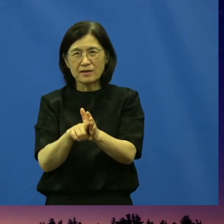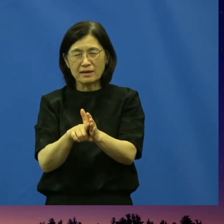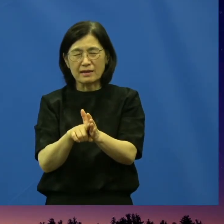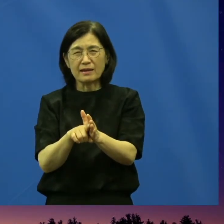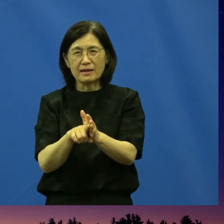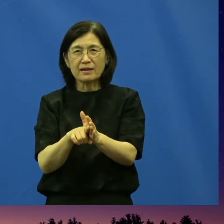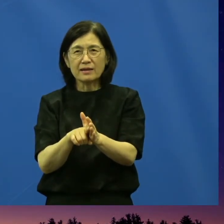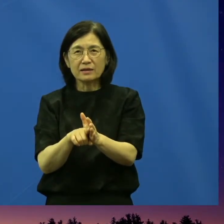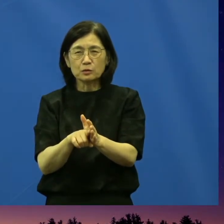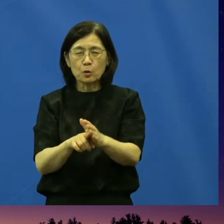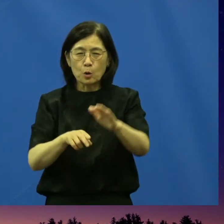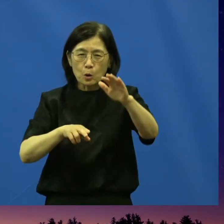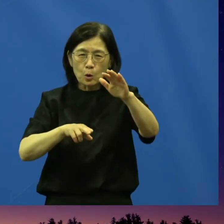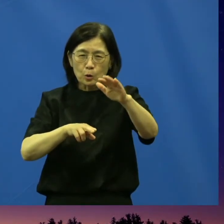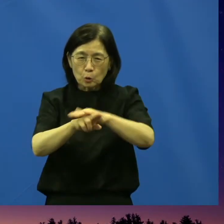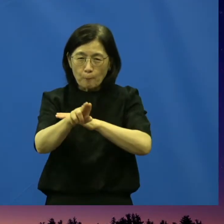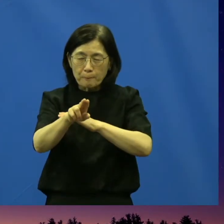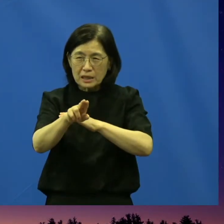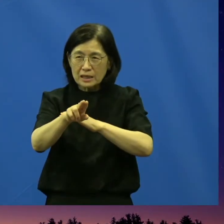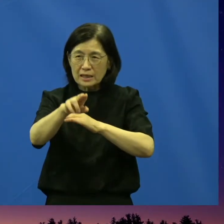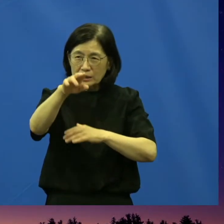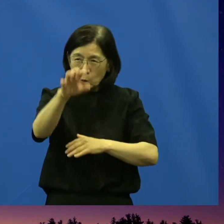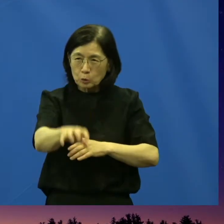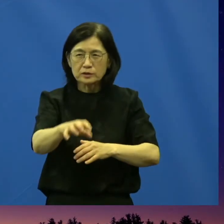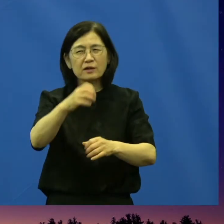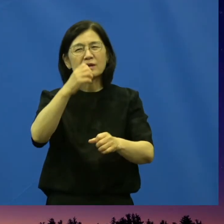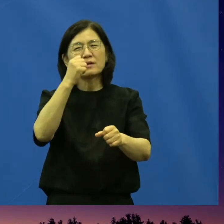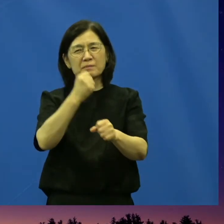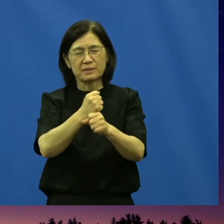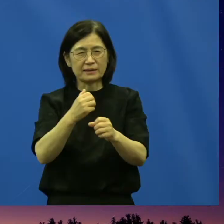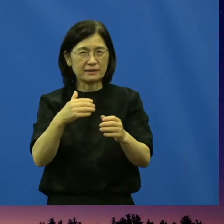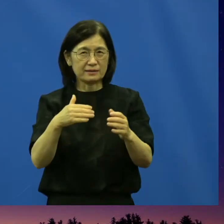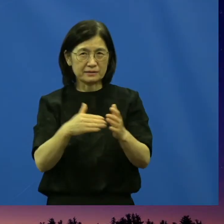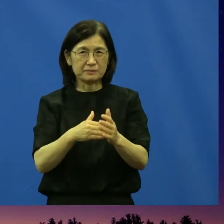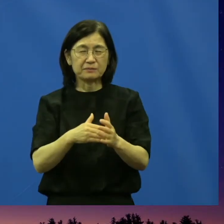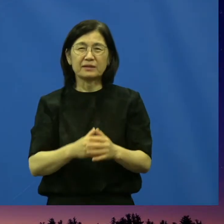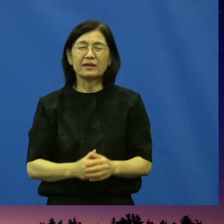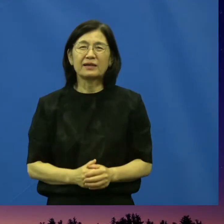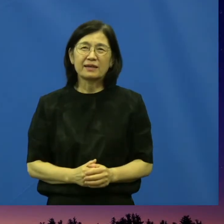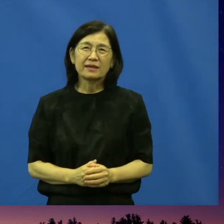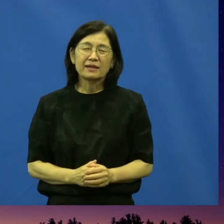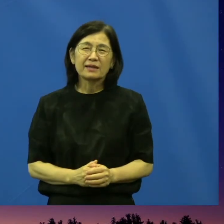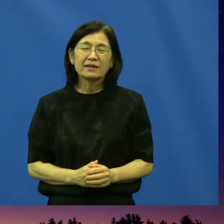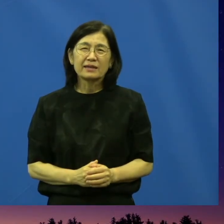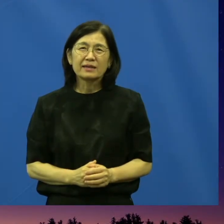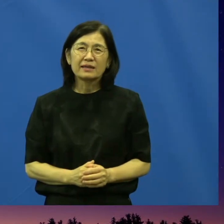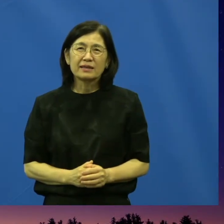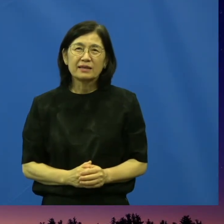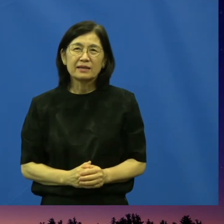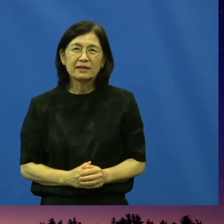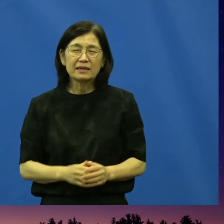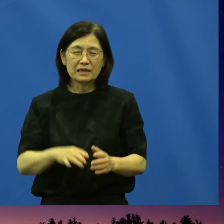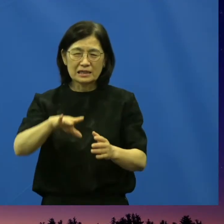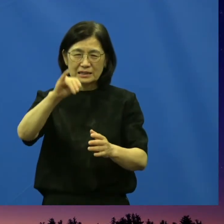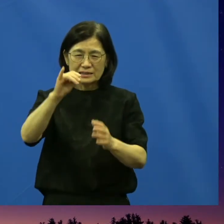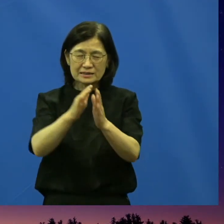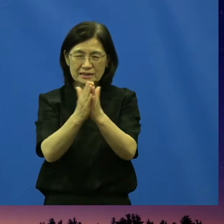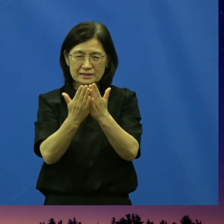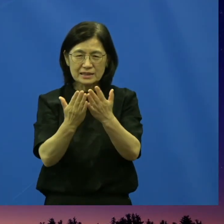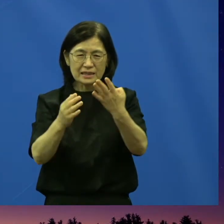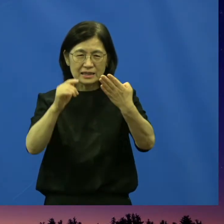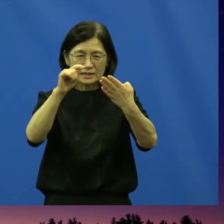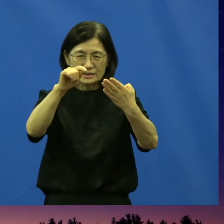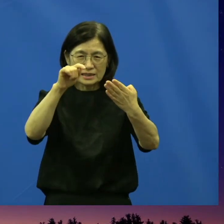역사, 그러니까 죄가 시작된 곳에서, 죄가 시작될 때부터 복수극이 시작이 됐어요. 창세기 4장에